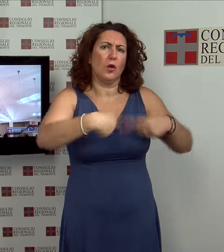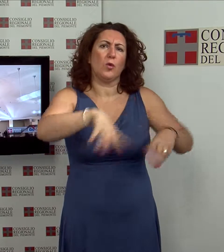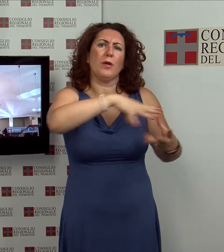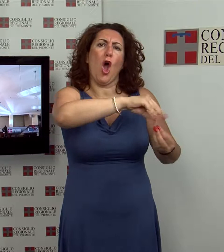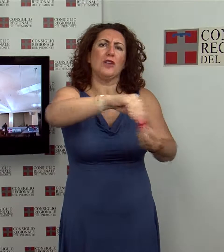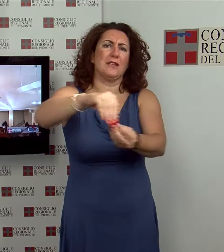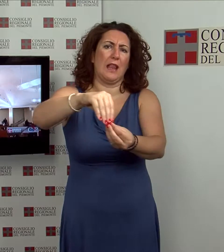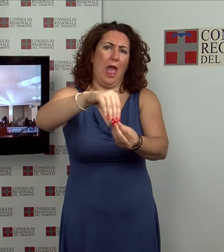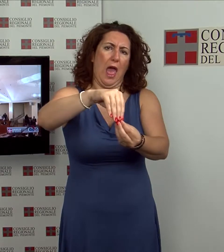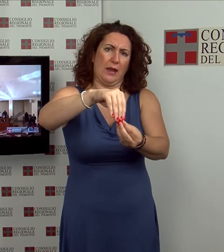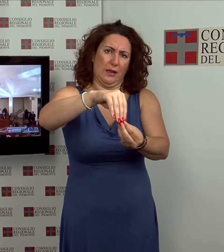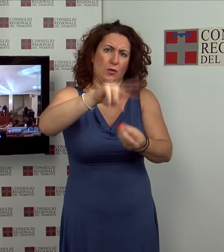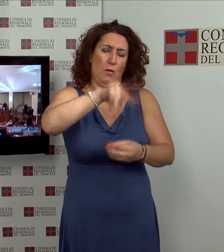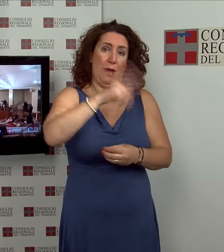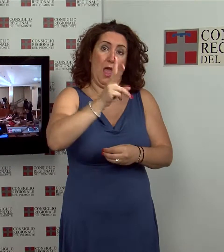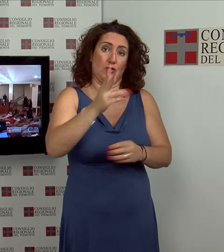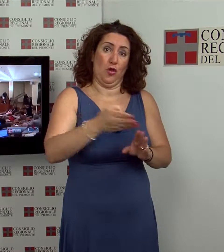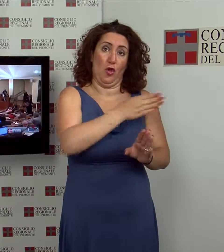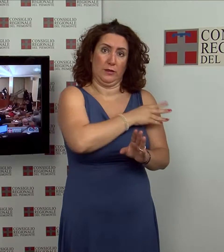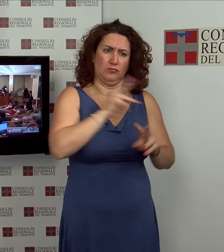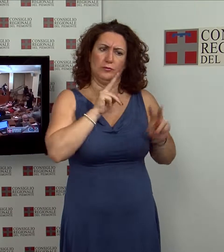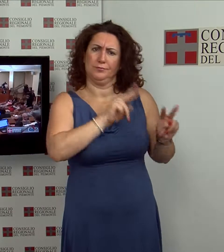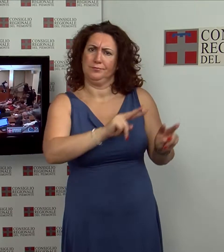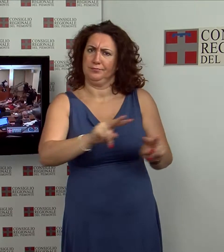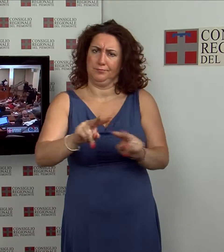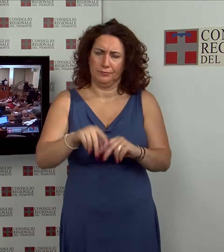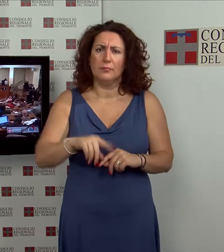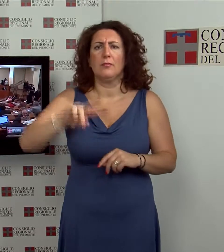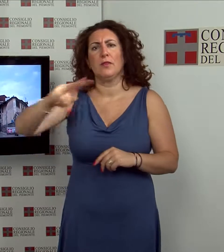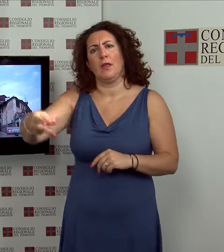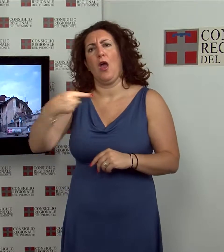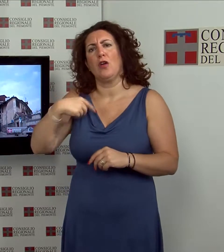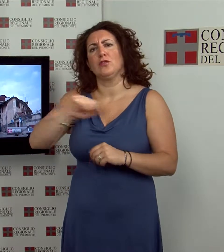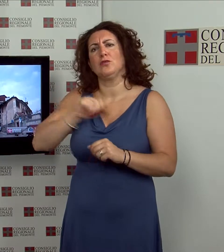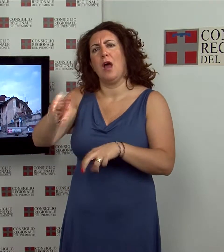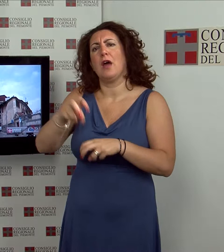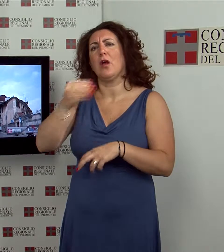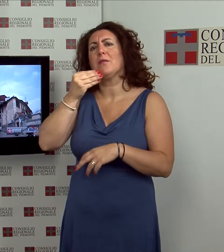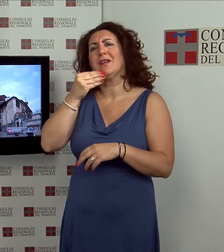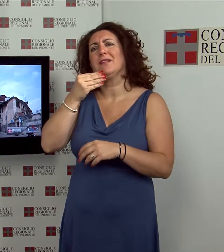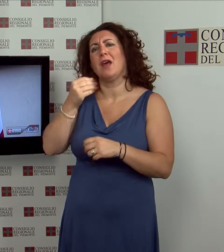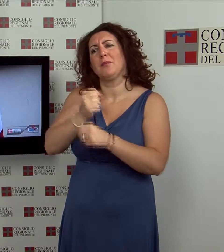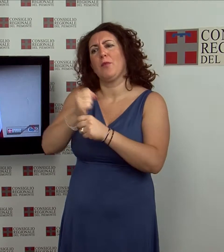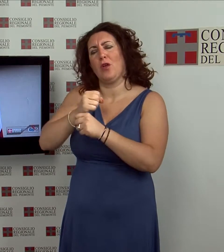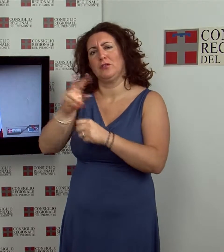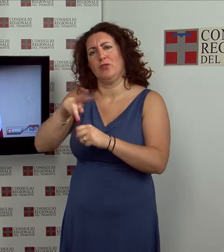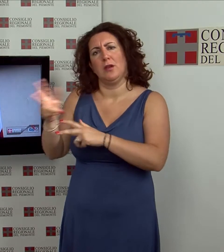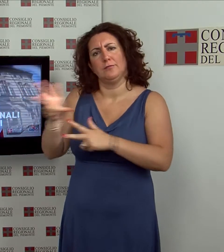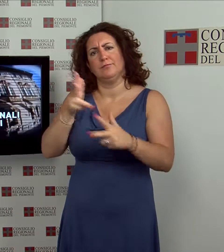Giunta regionale a sostenere il consumo della filiera corta agroalimentare piemontese in ospedali e strutture della pubblica amministrazione.